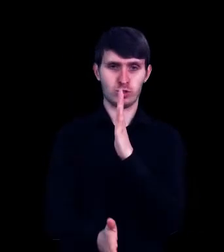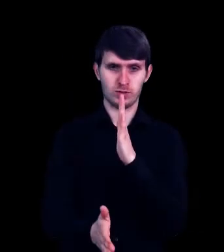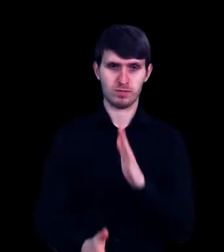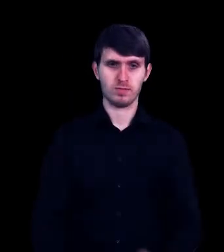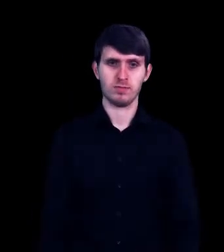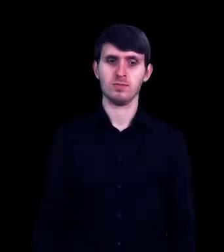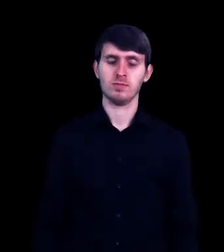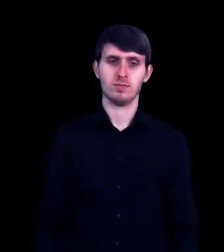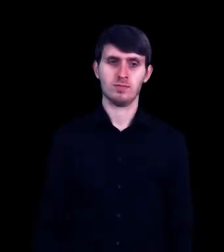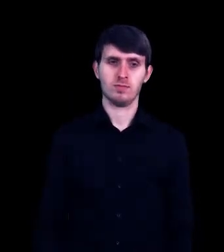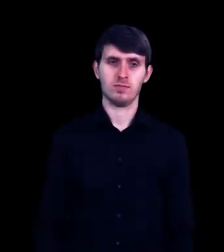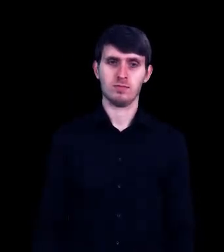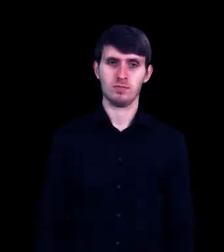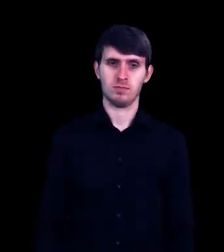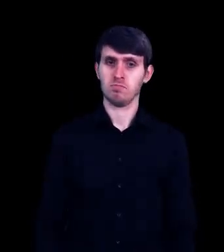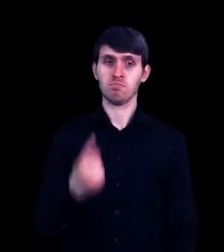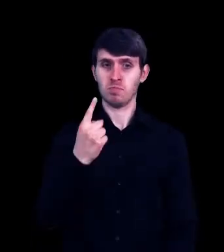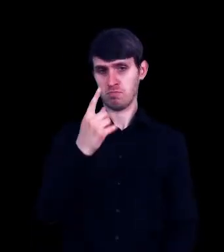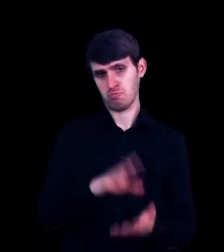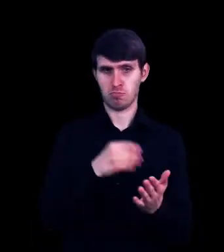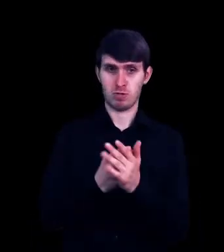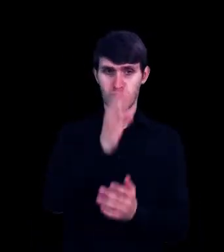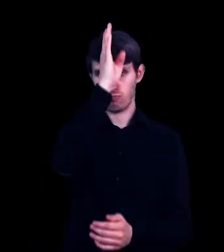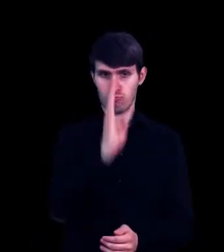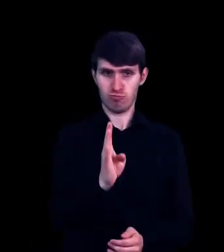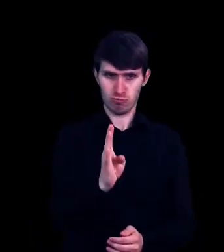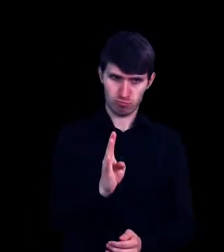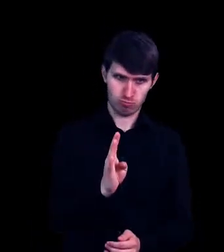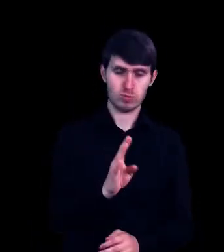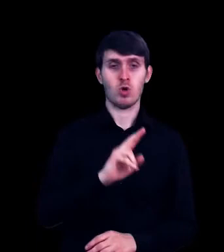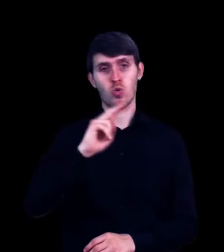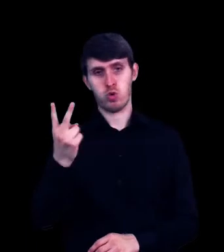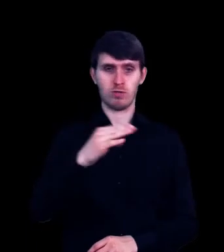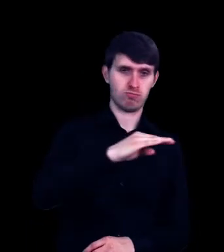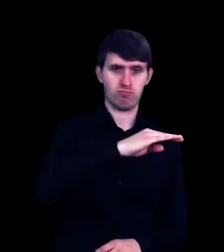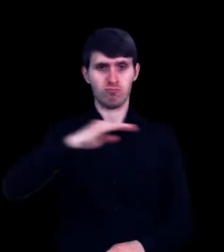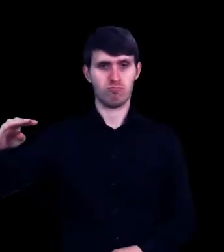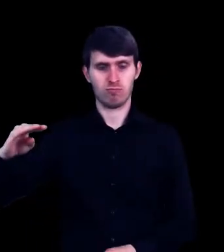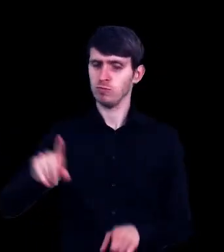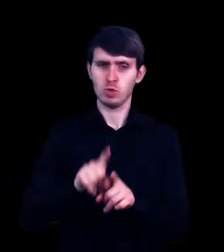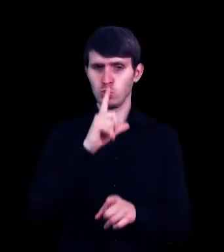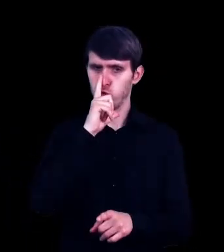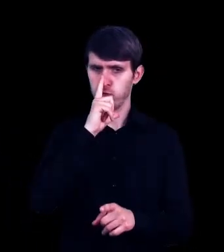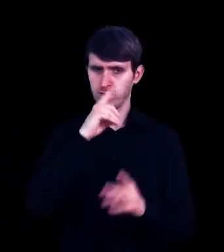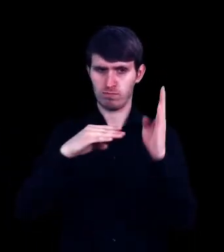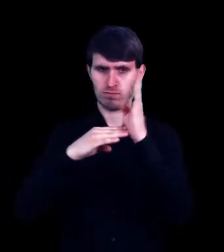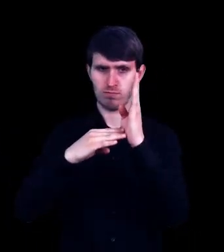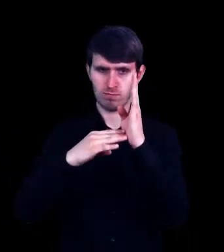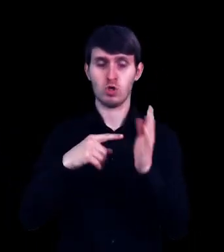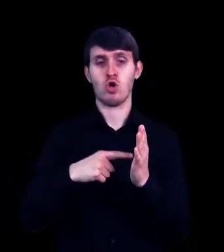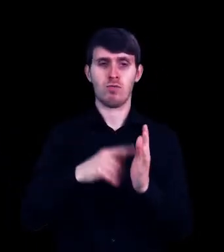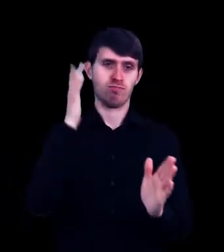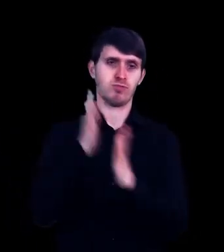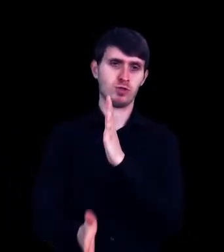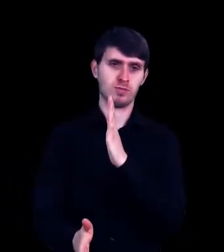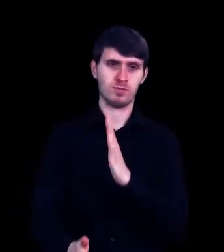Teraz kąt prosty. Jedno ramię jest na przykład narysowane w pionie, drugie idzie w